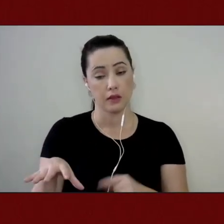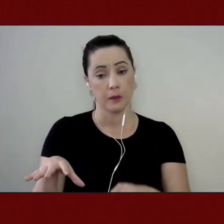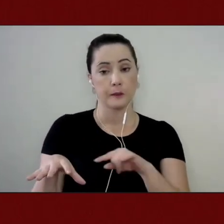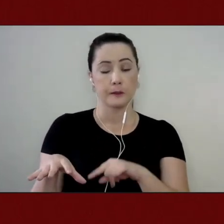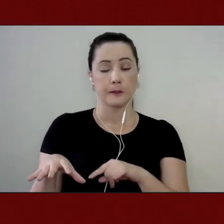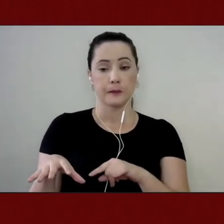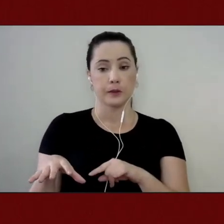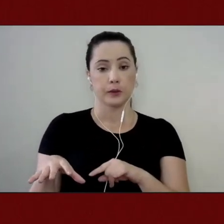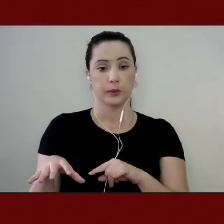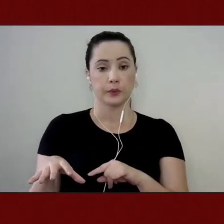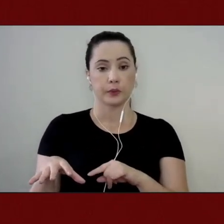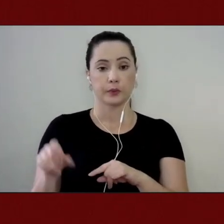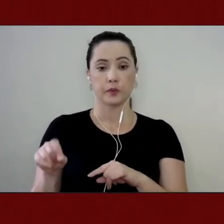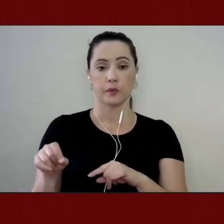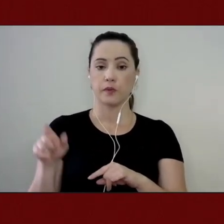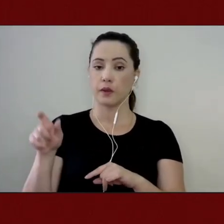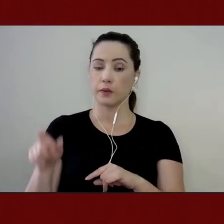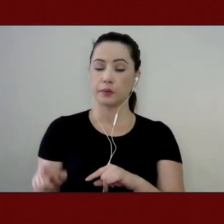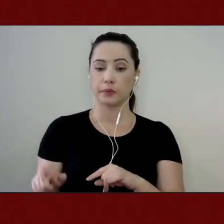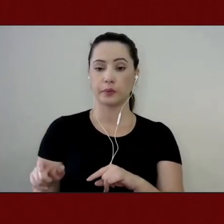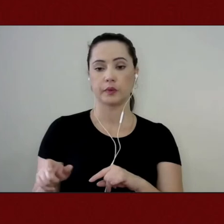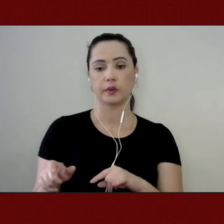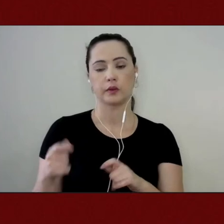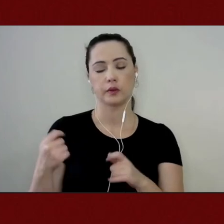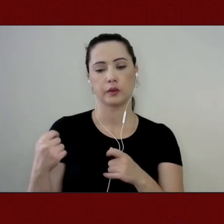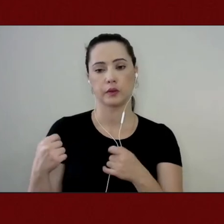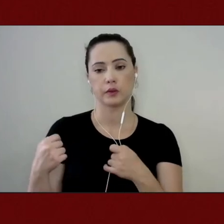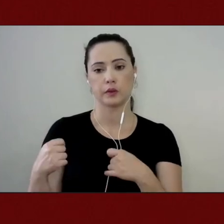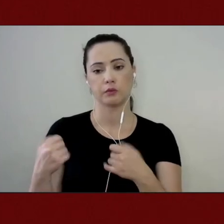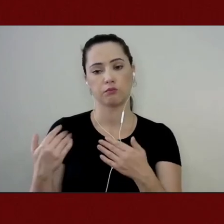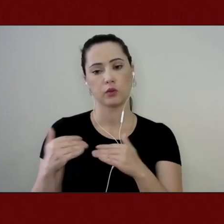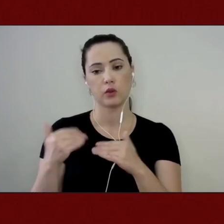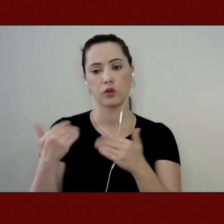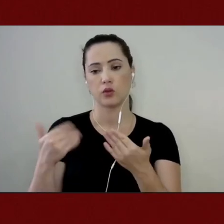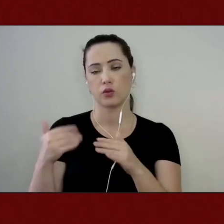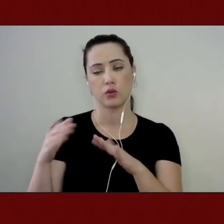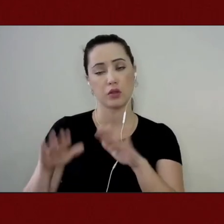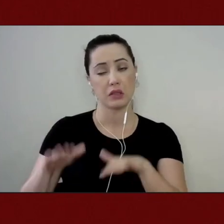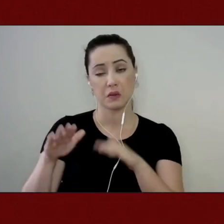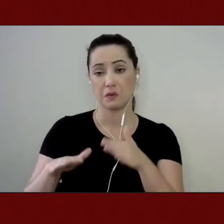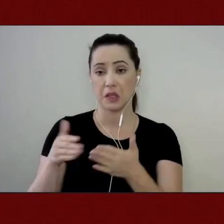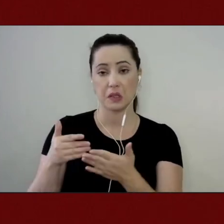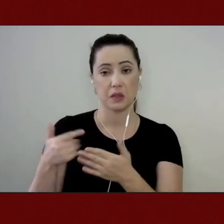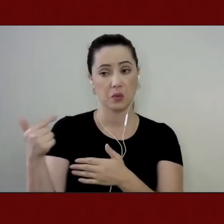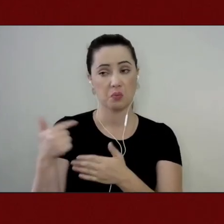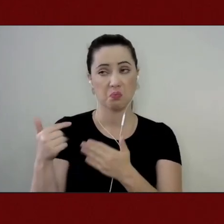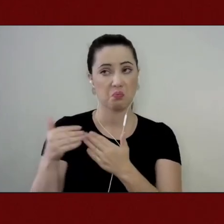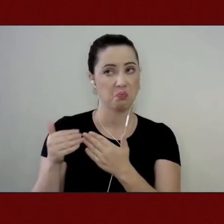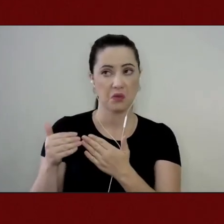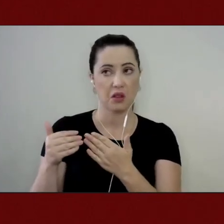que foram colocados em segundo plano e expulsos em alguns casos, né?